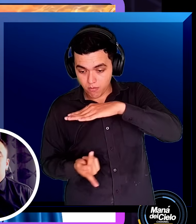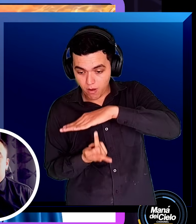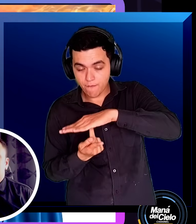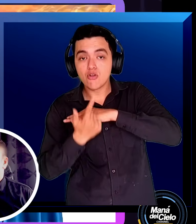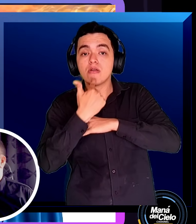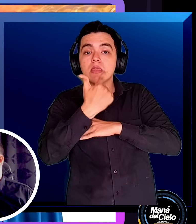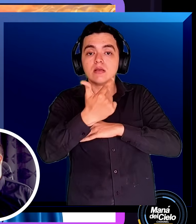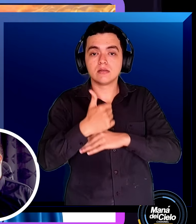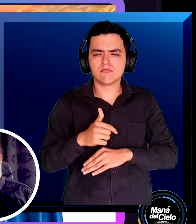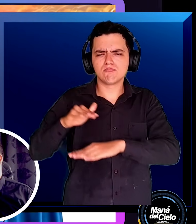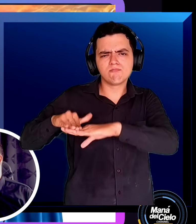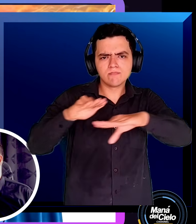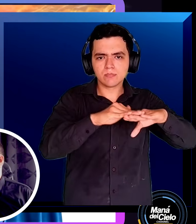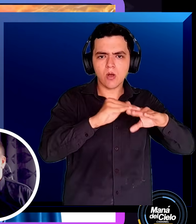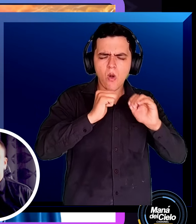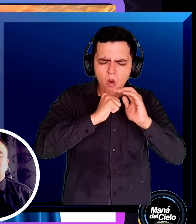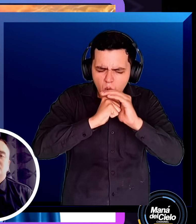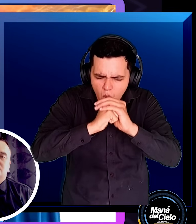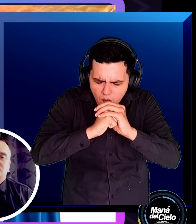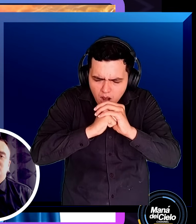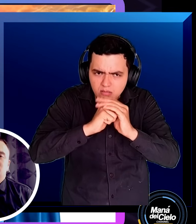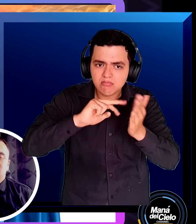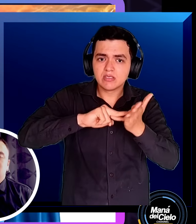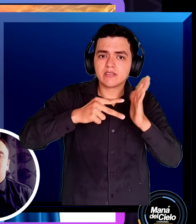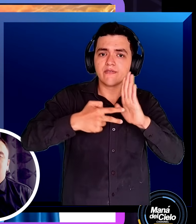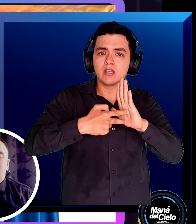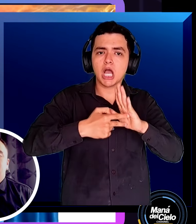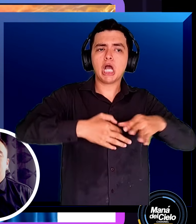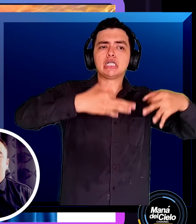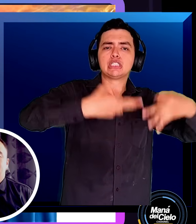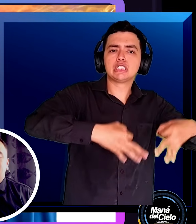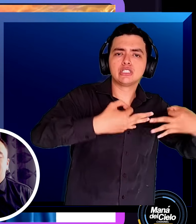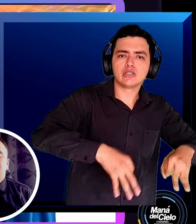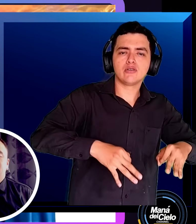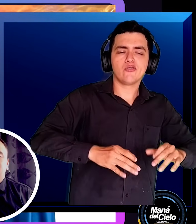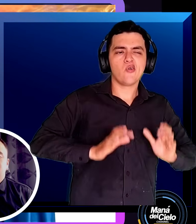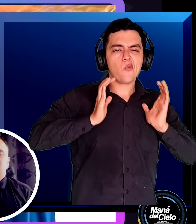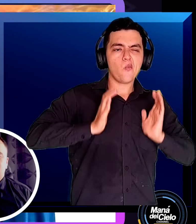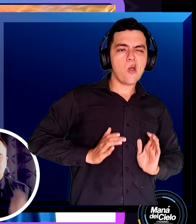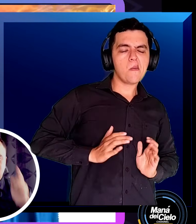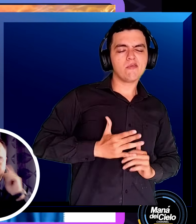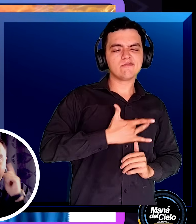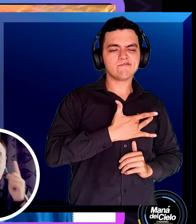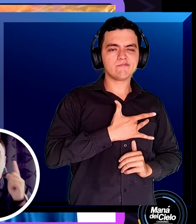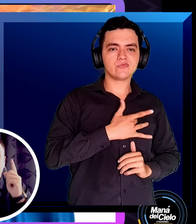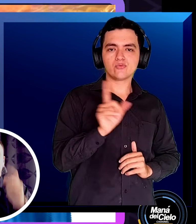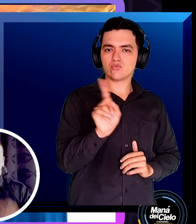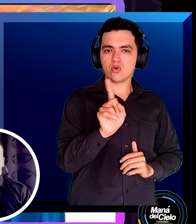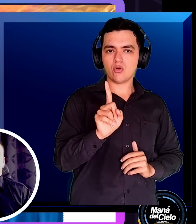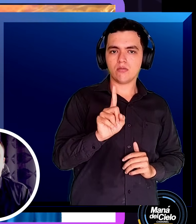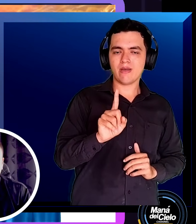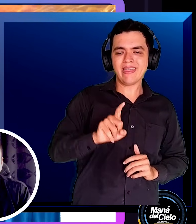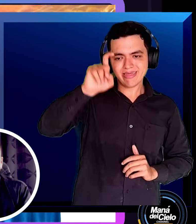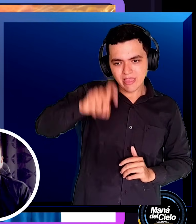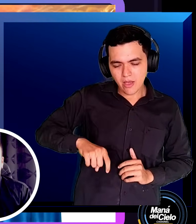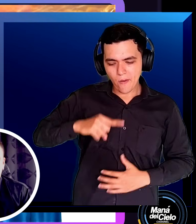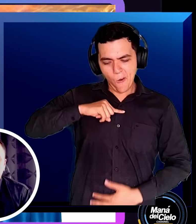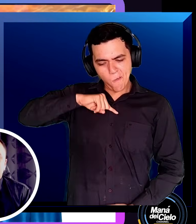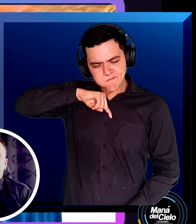cuando el esposo les sea quitado, no habrá boda, sino que habrá luto, escuche,